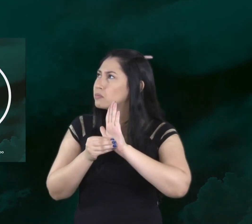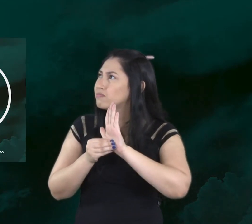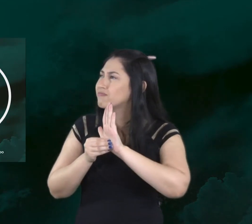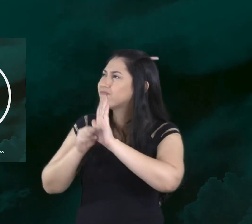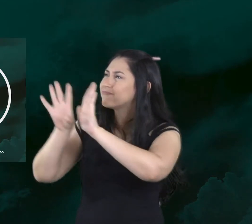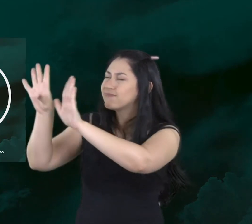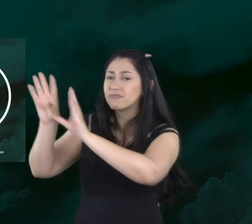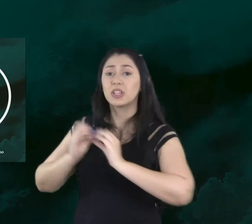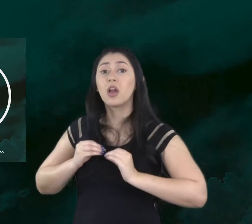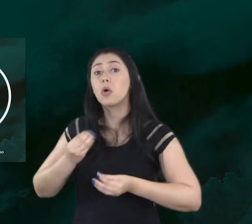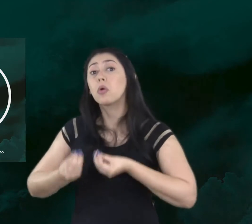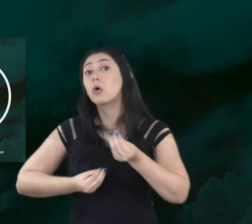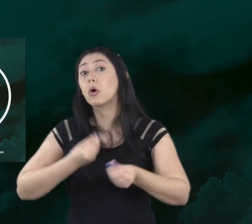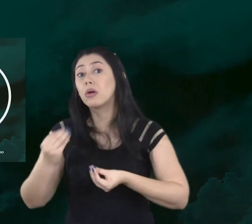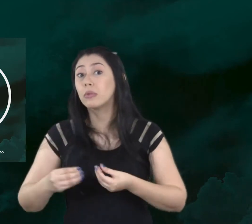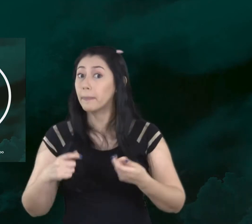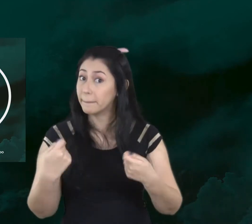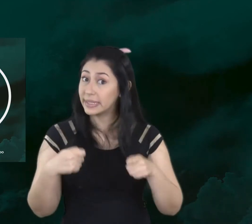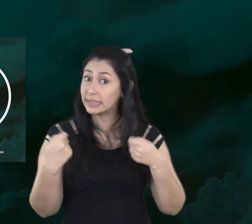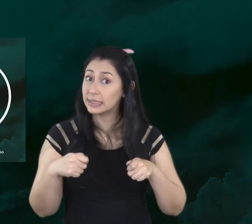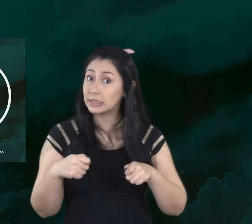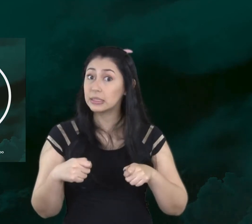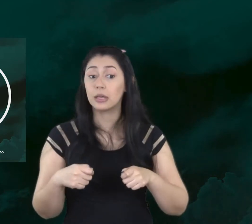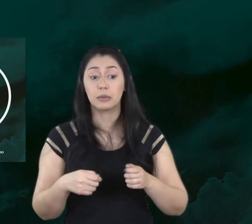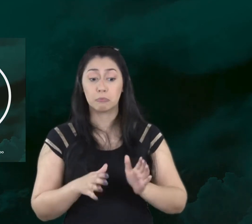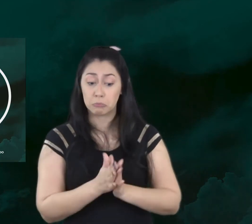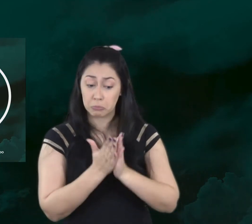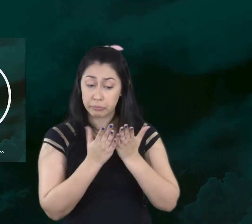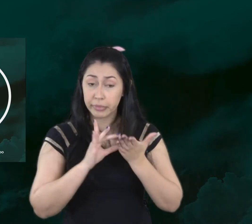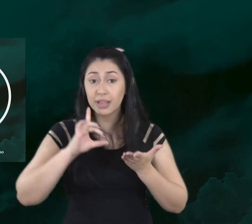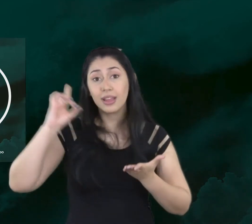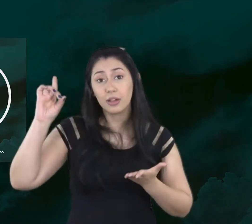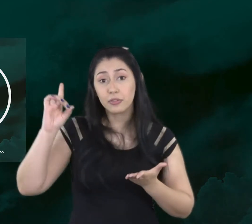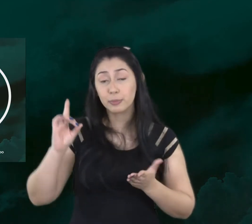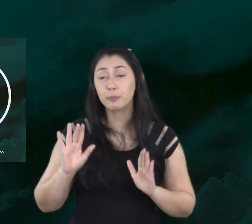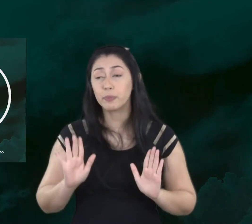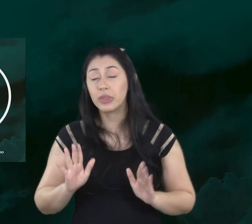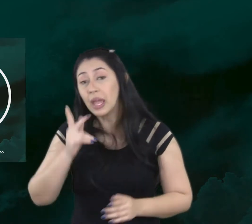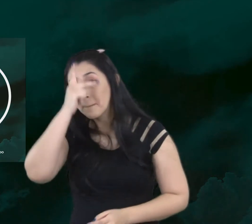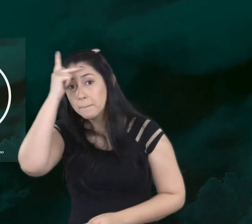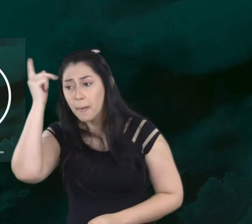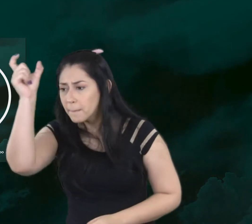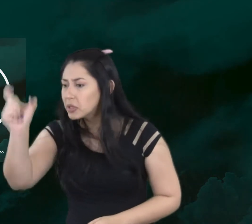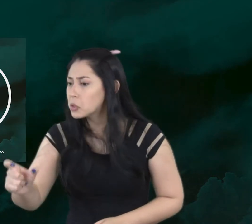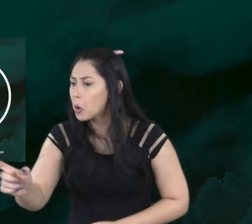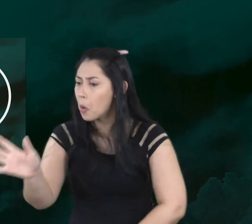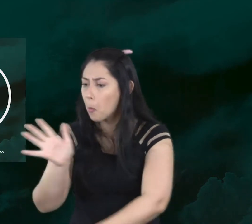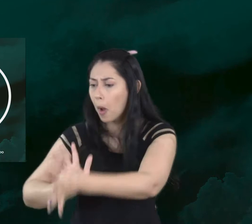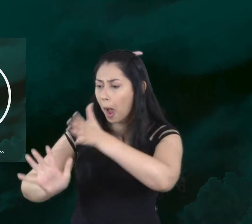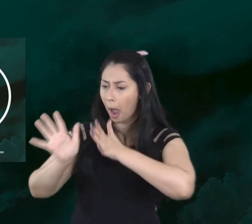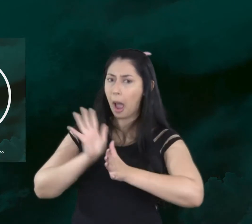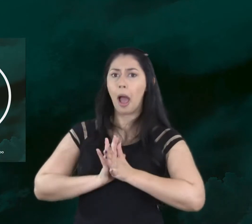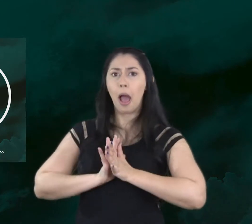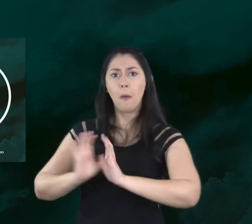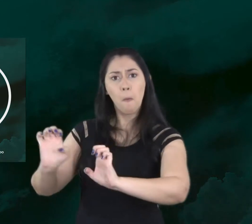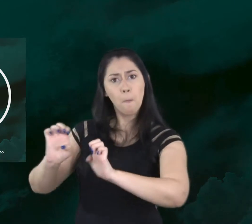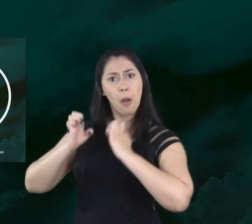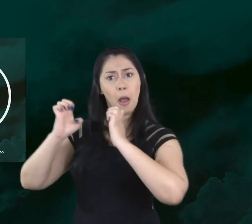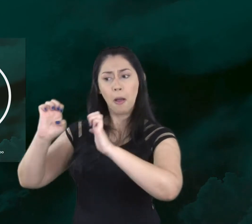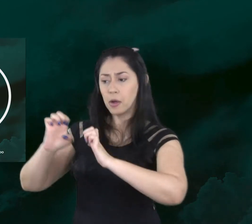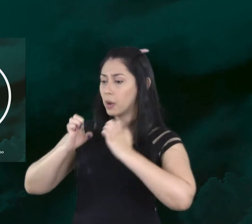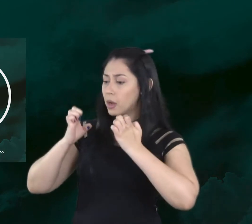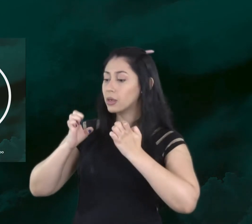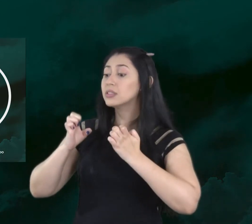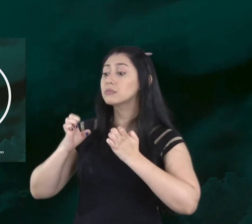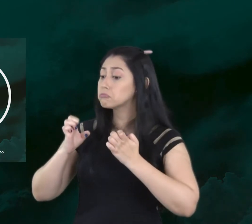da palavra. Então alguém falou a palavra para nós, e essa palavra traz, né, esse elemento